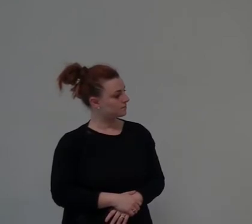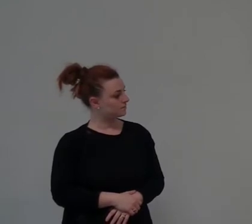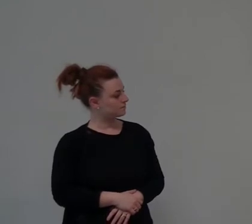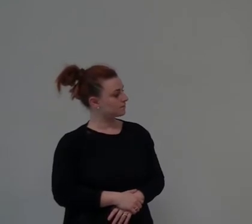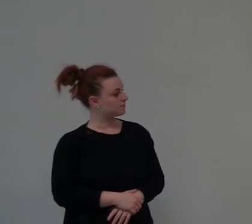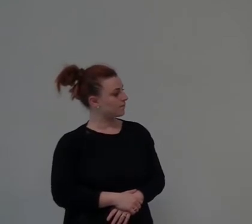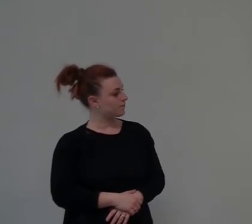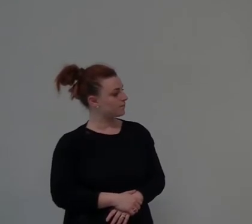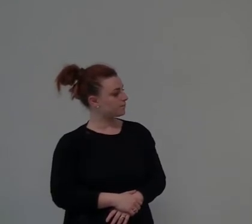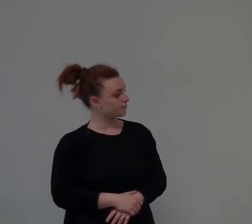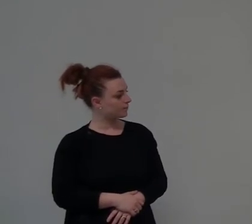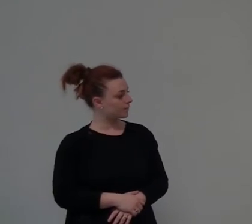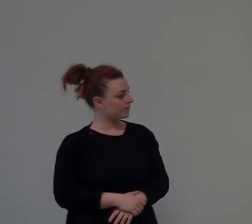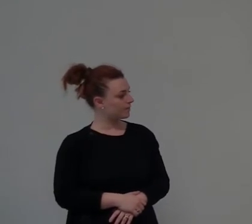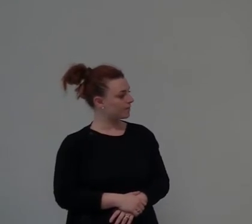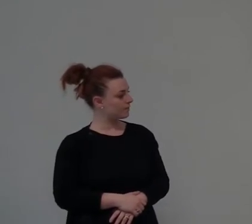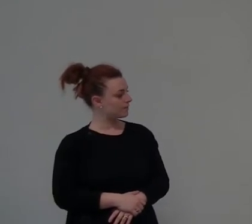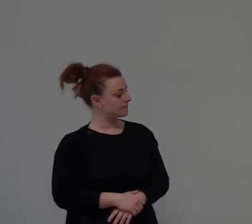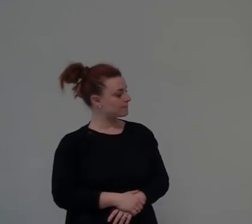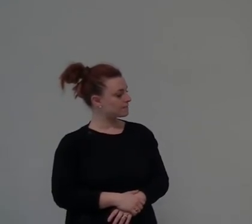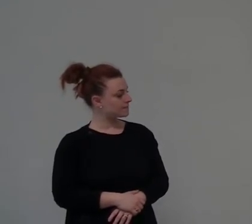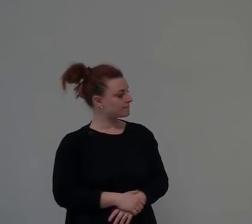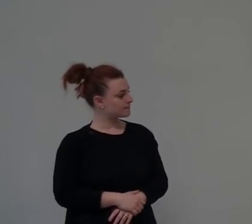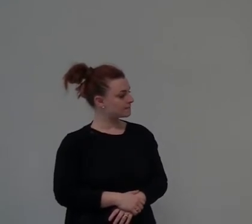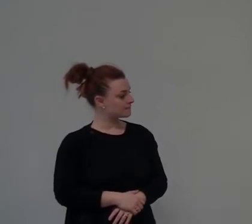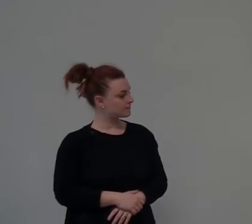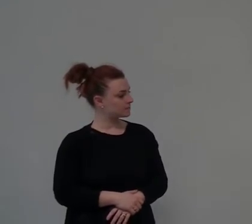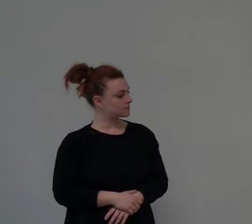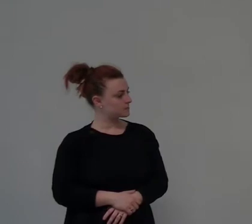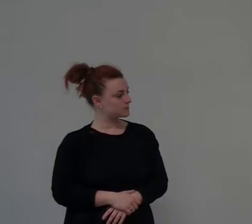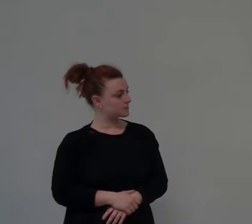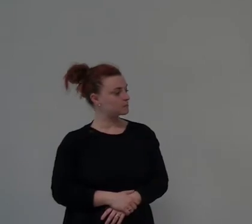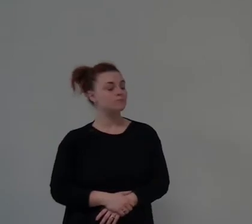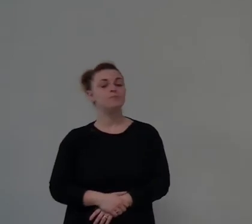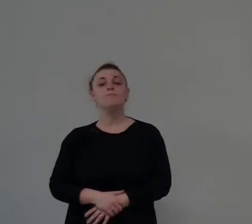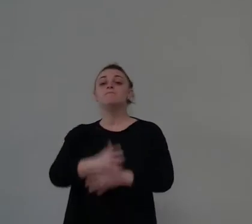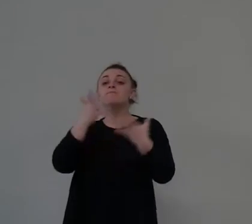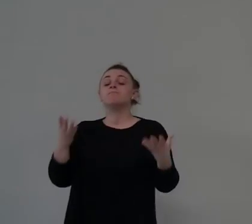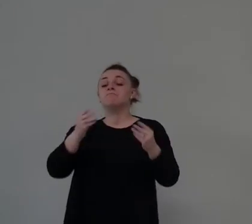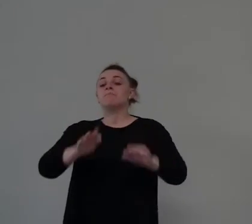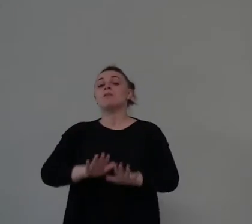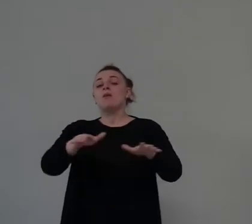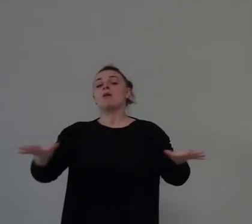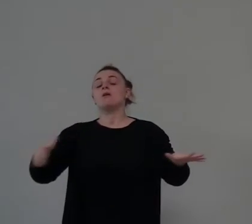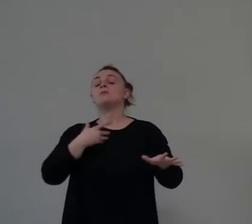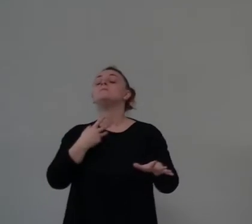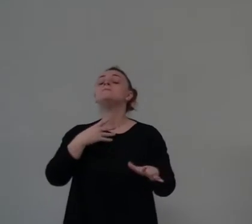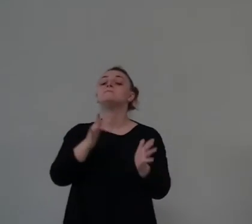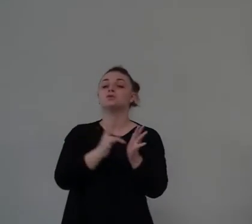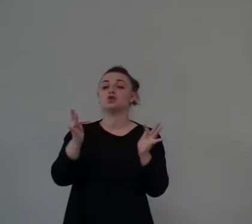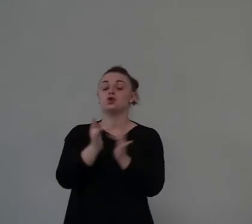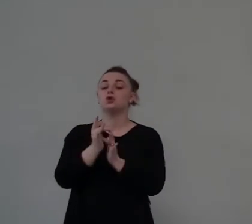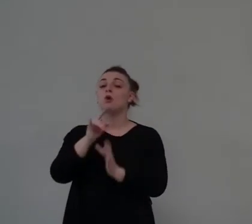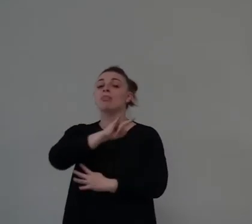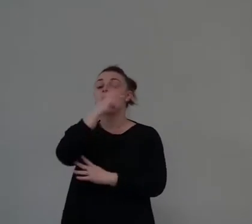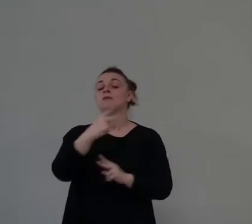vie, secondo il frutto delle sue azioni. Nel deserto Gesù incontra il diavolo, di